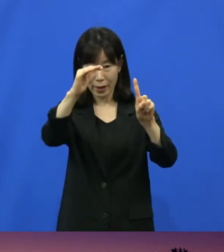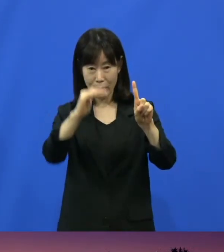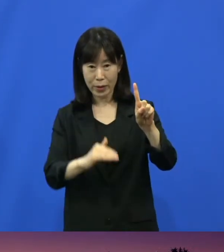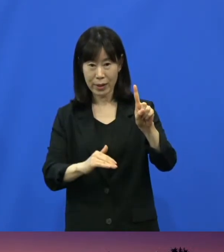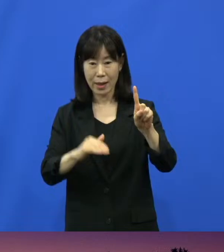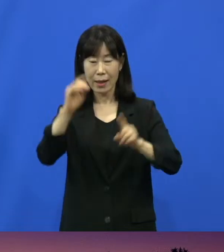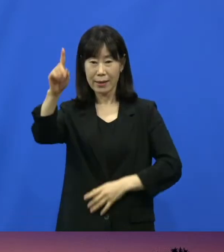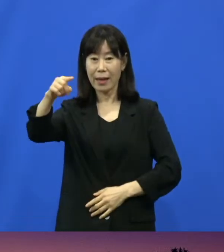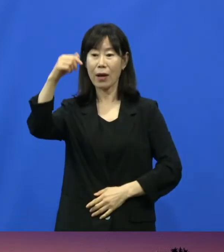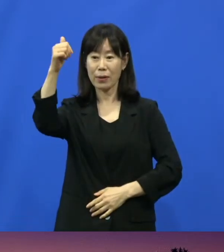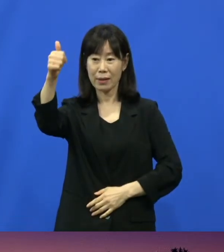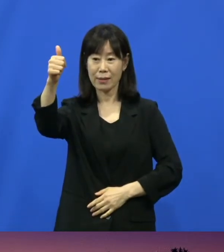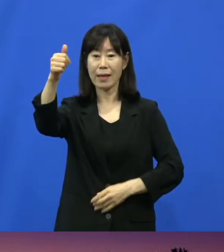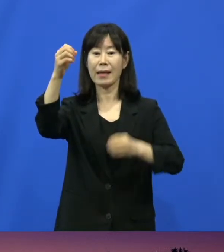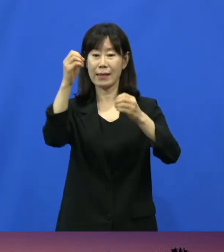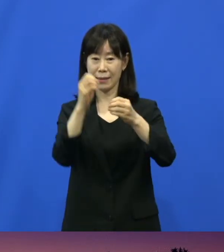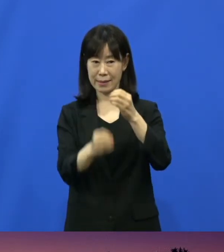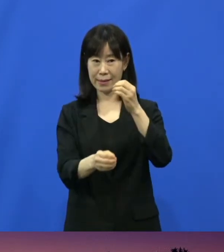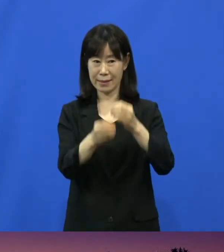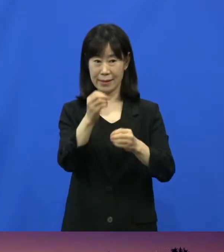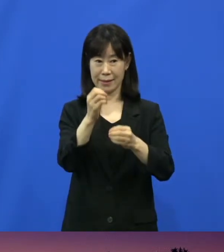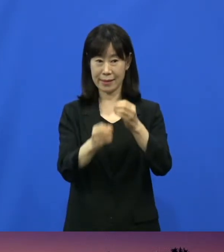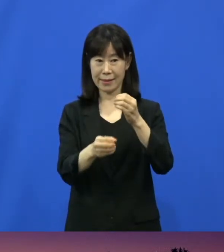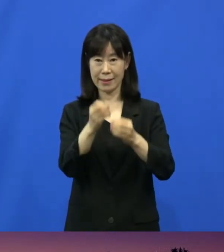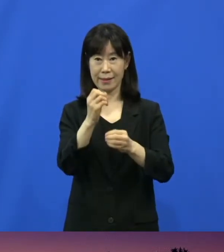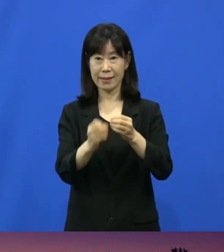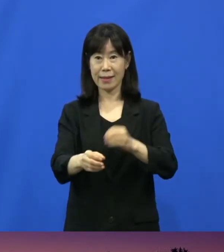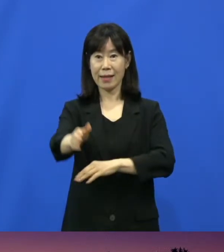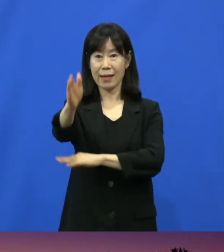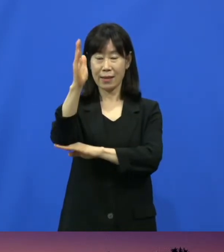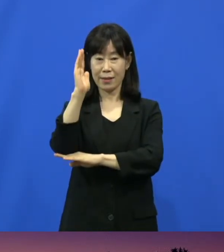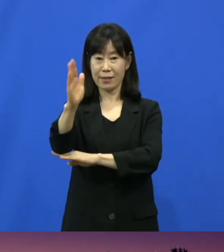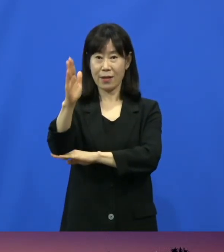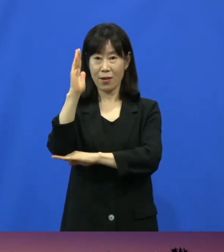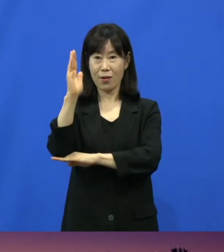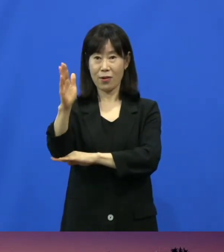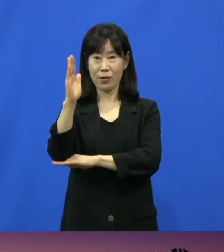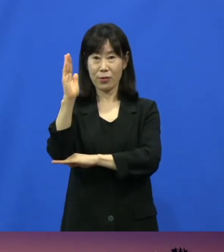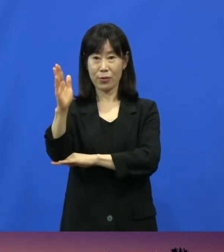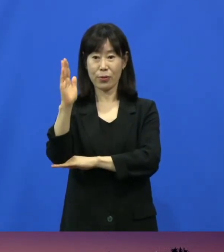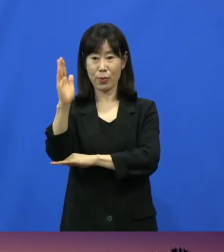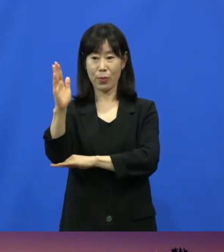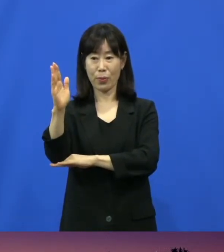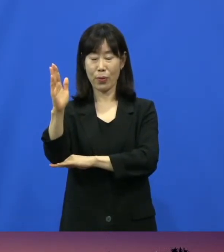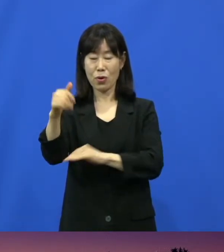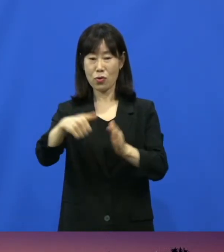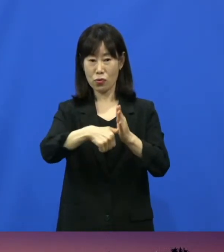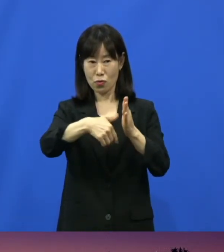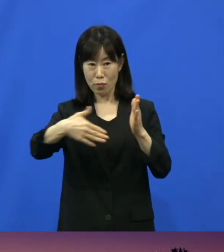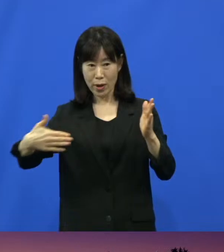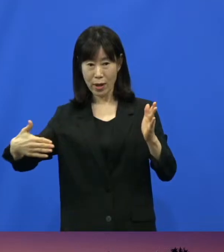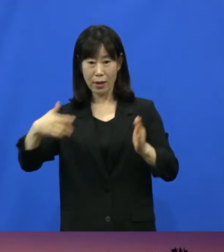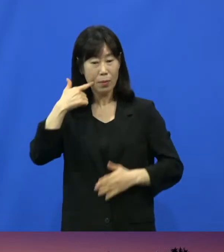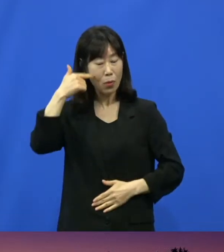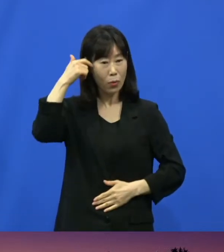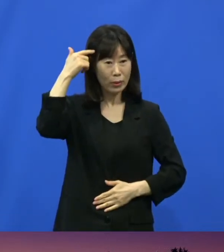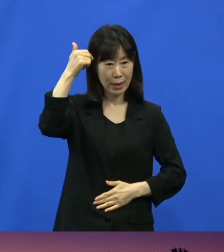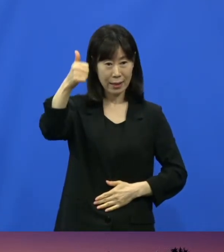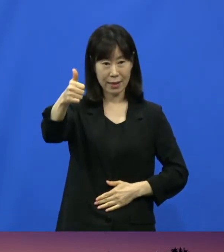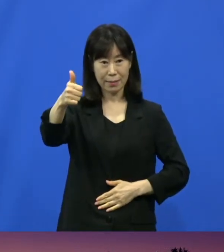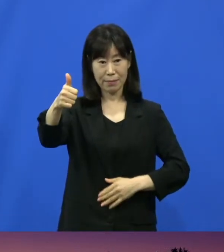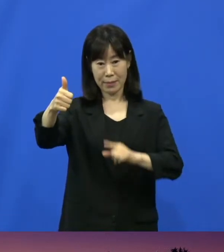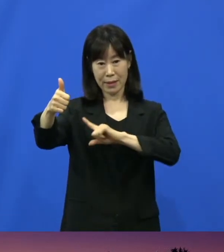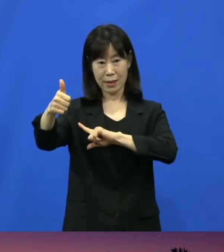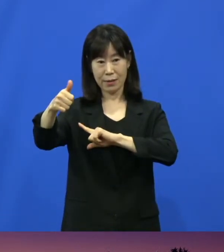써놨어요. 이 설교의 황태자라고 하는 목사님, 이 스펄전 목사님이 있습니다. 스펄전 목사님은